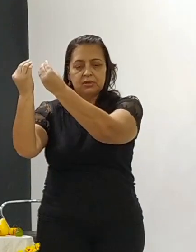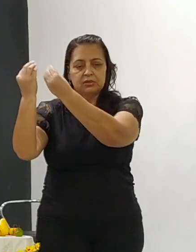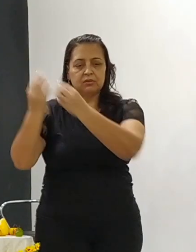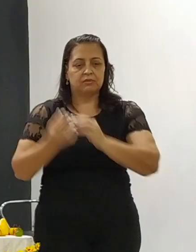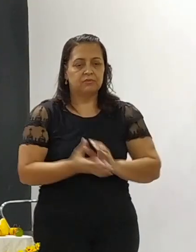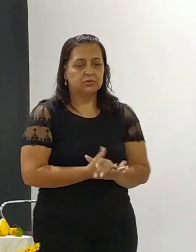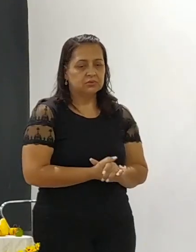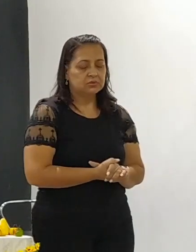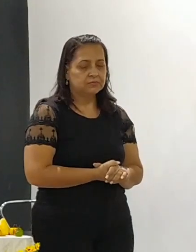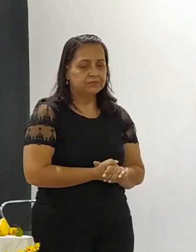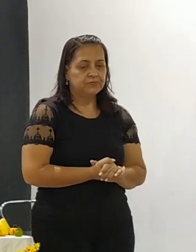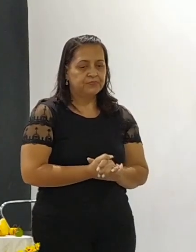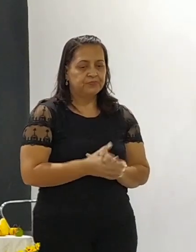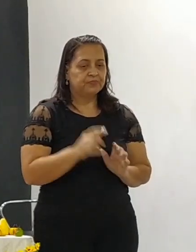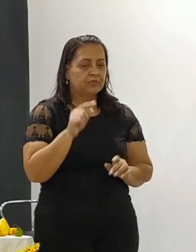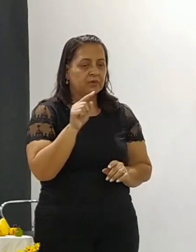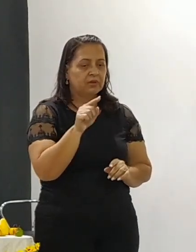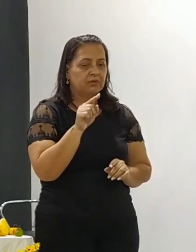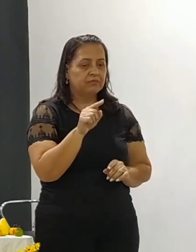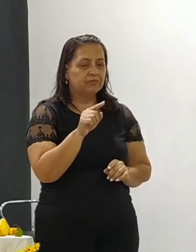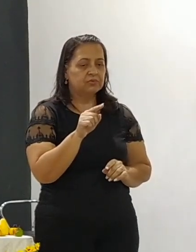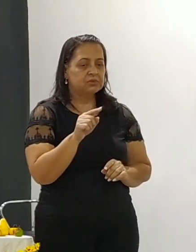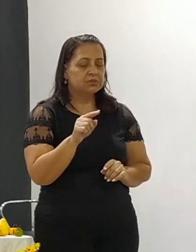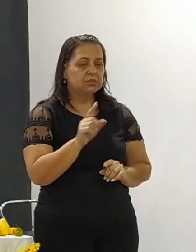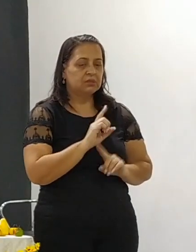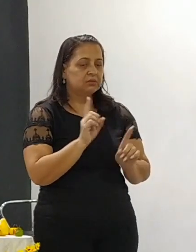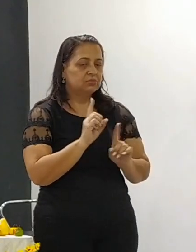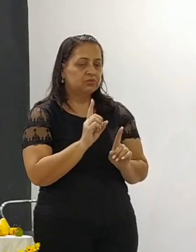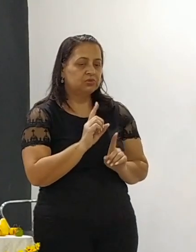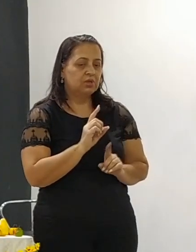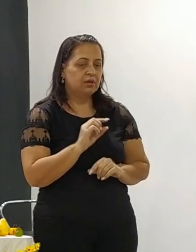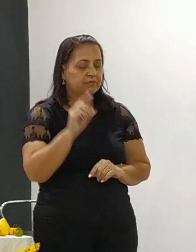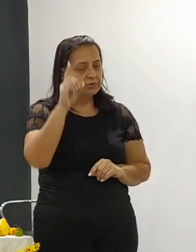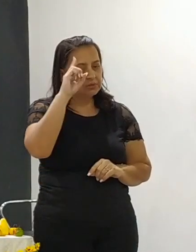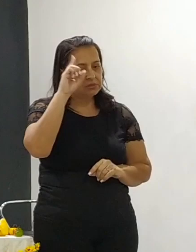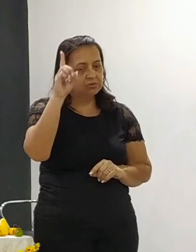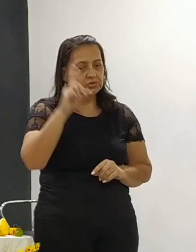vós. Você não estava lá nesse dia,